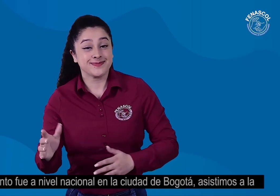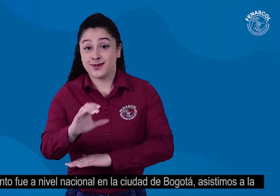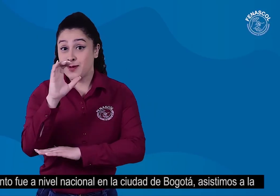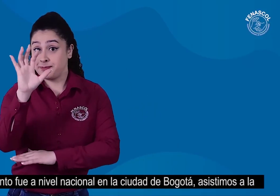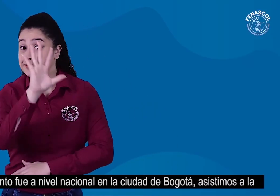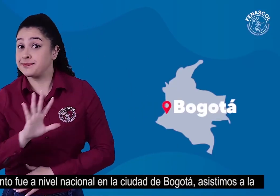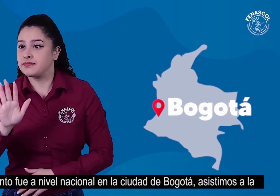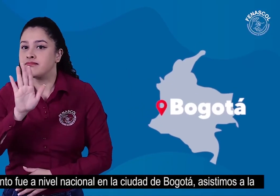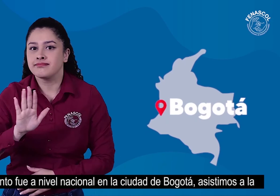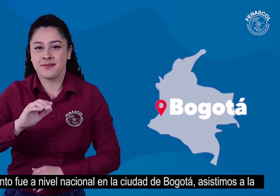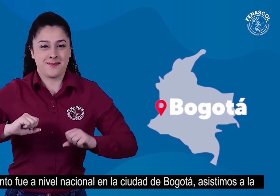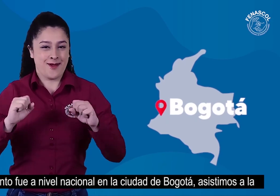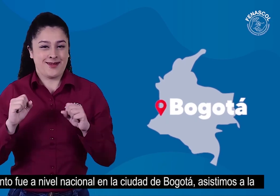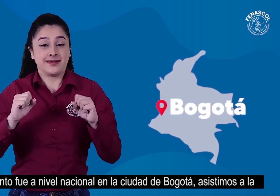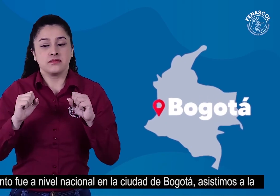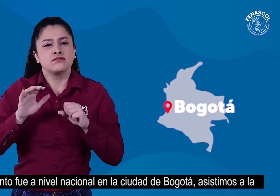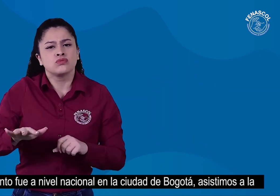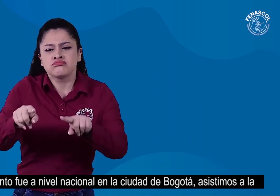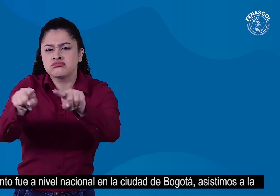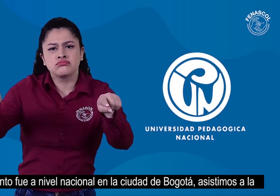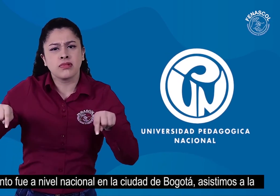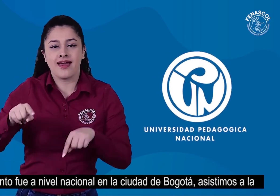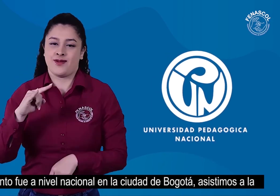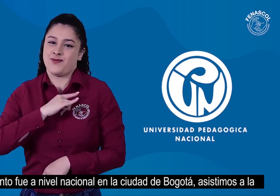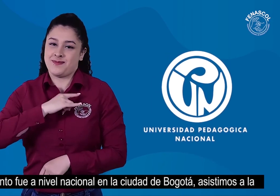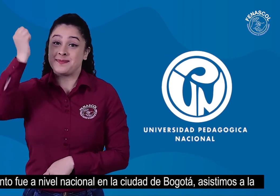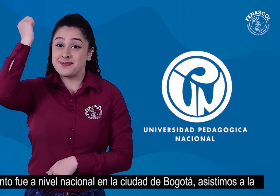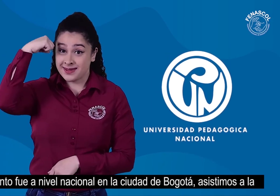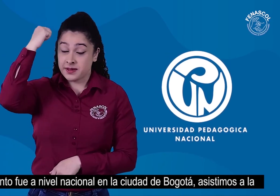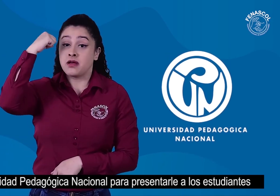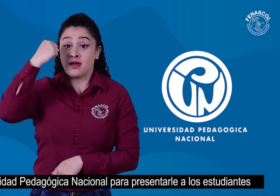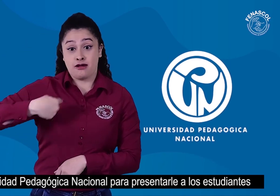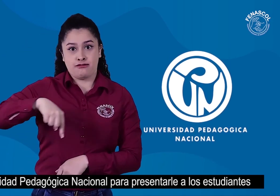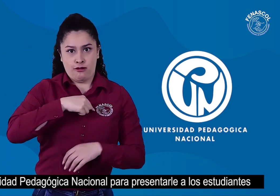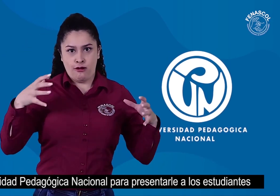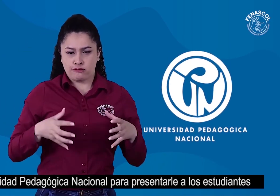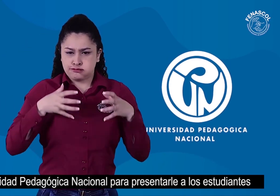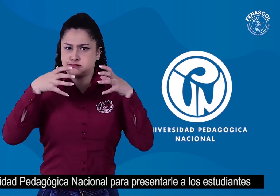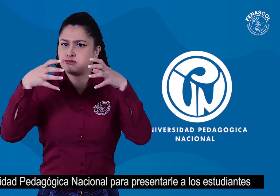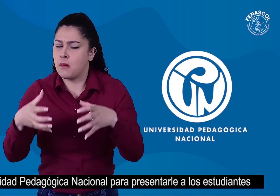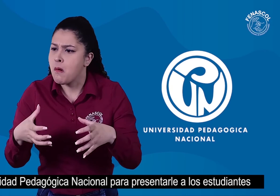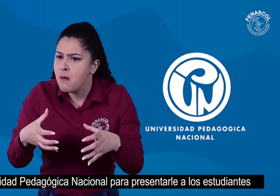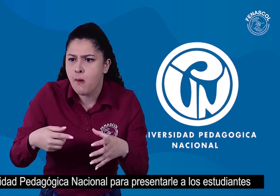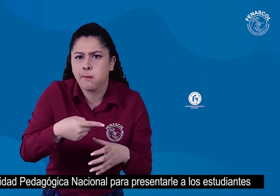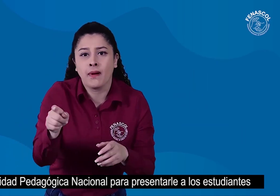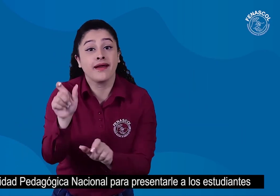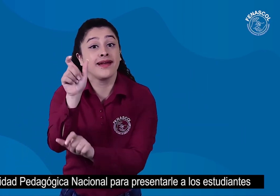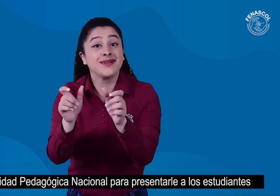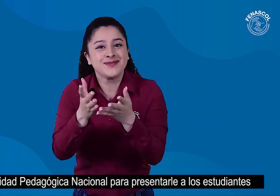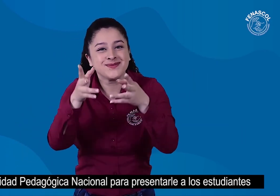Otro evento fue a nivel nacional en la ciudad de Bogotá. Asistimos a la Universidad Pedagógica Nacional